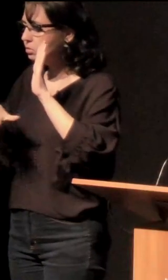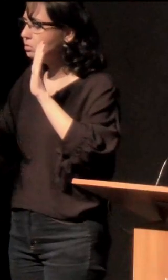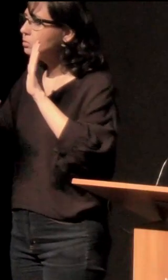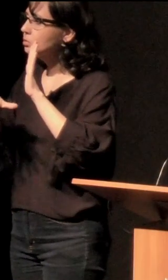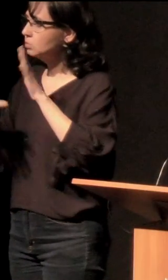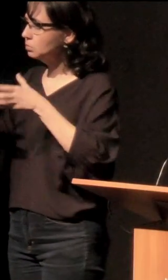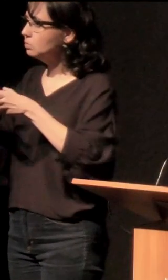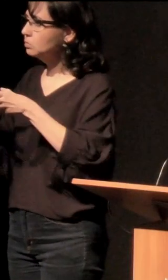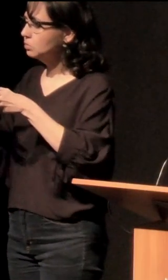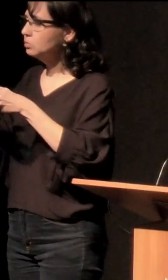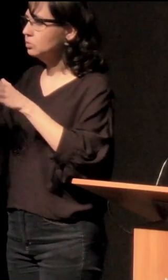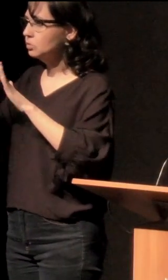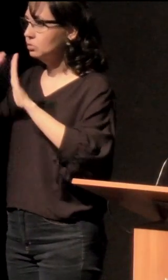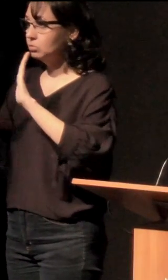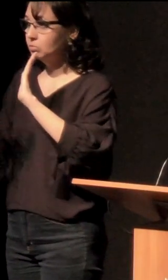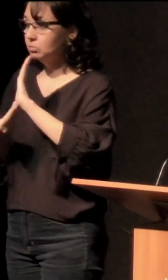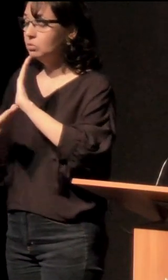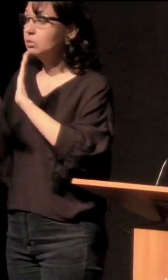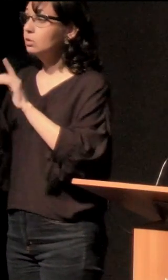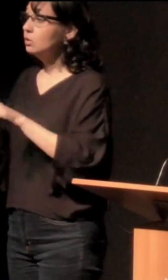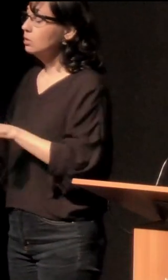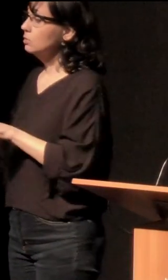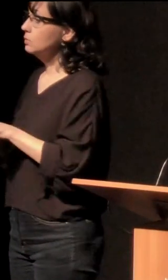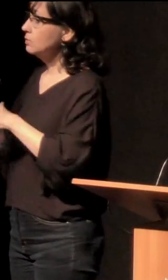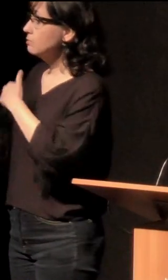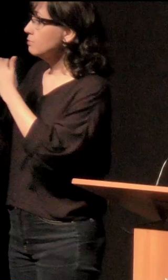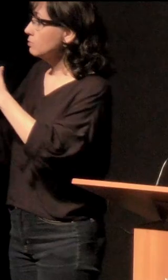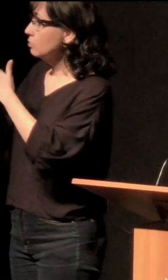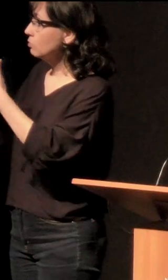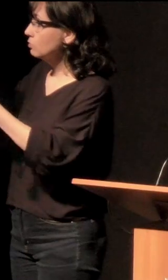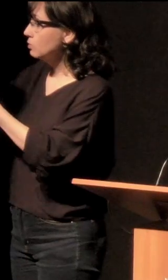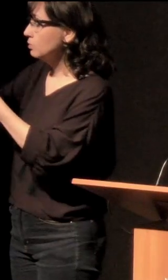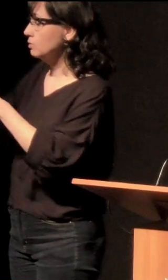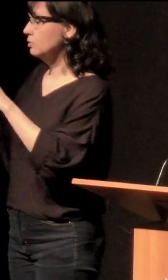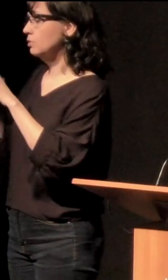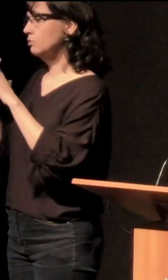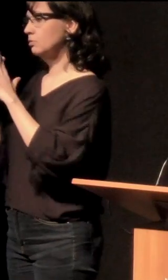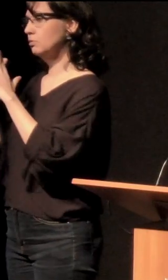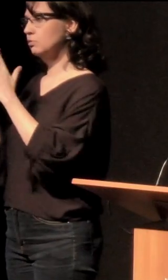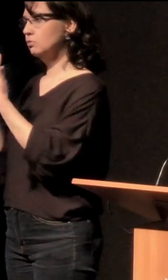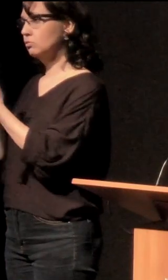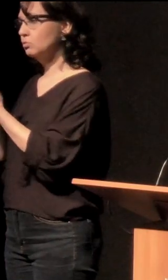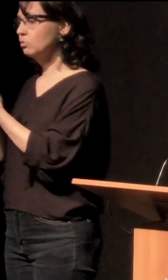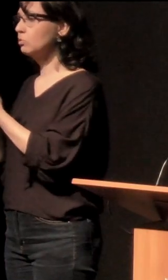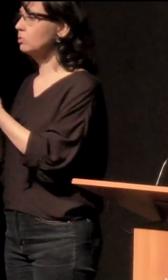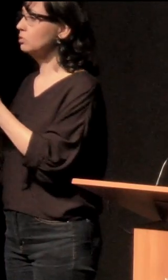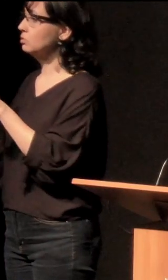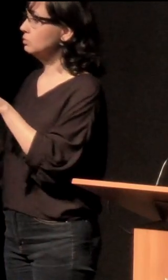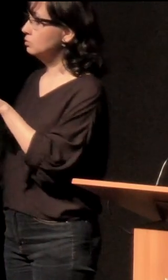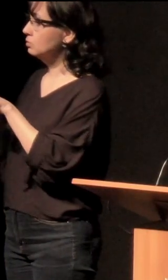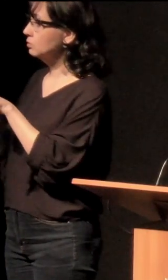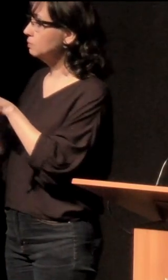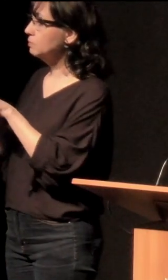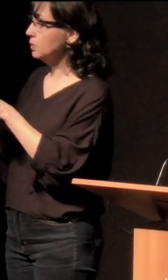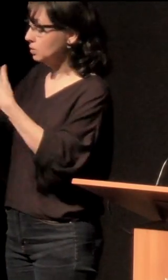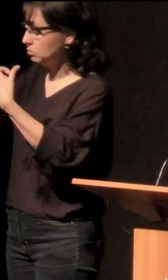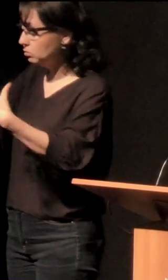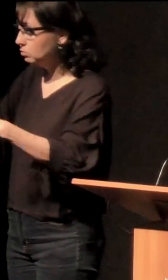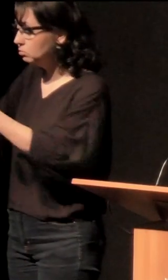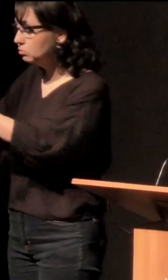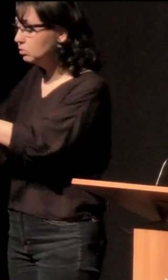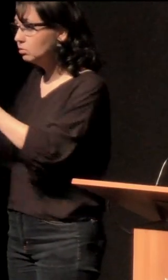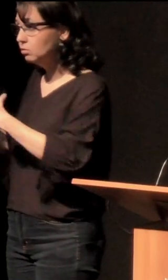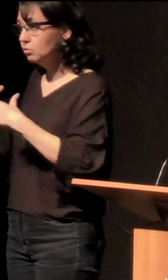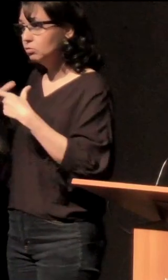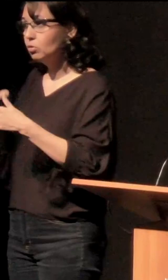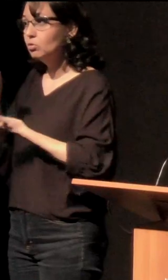deve ser desenvolvida nas unidades escolares né educacionais inseridas nos territórios e baseada